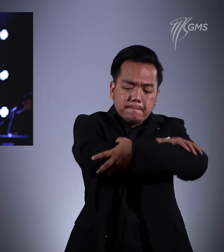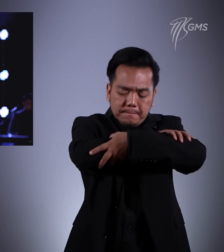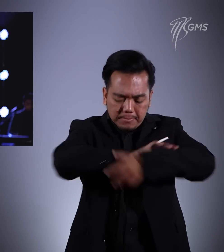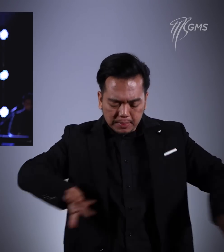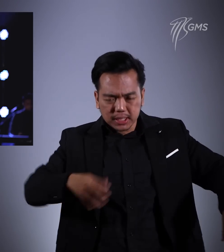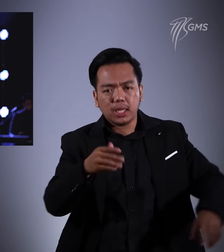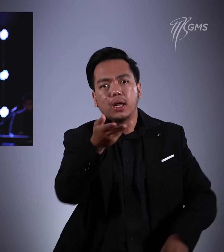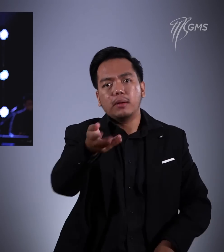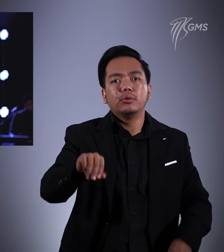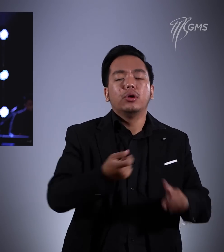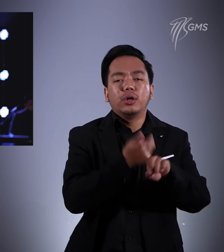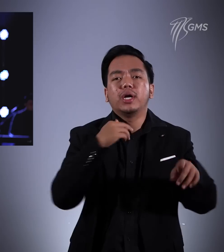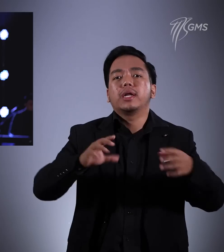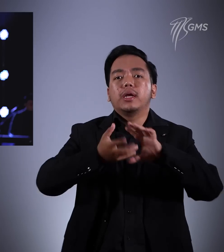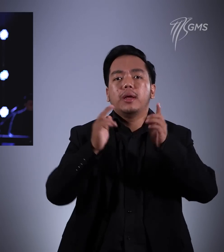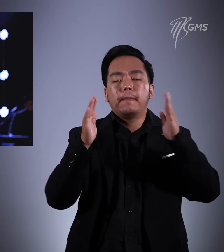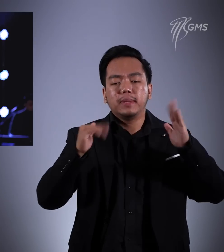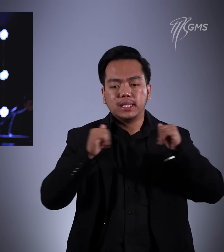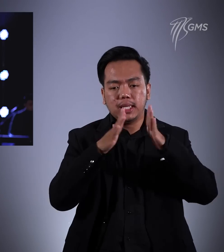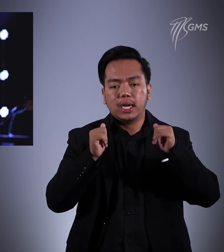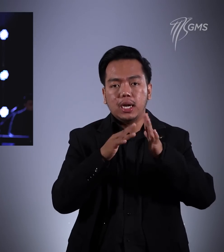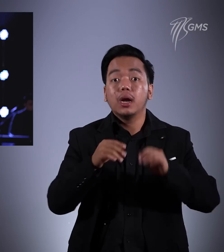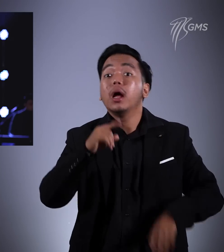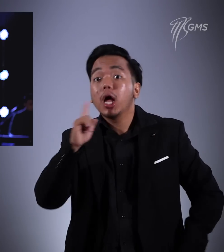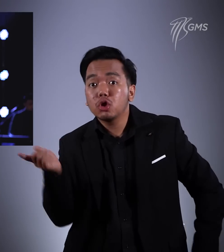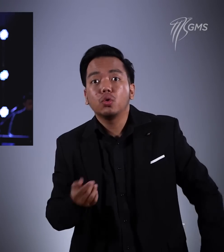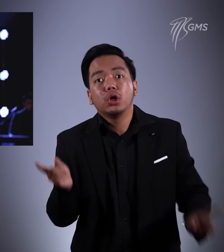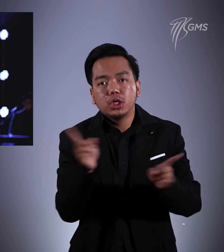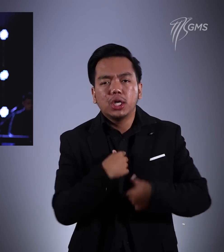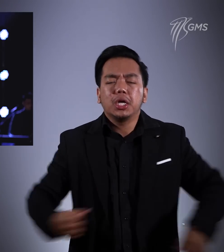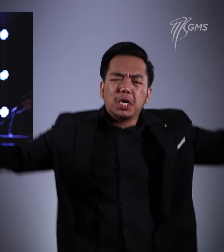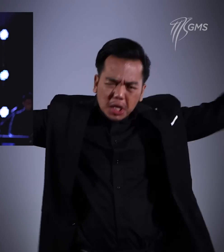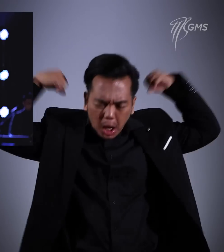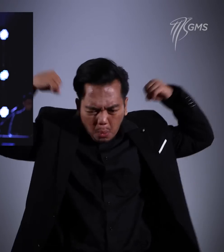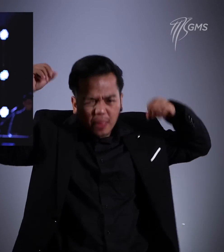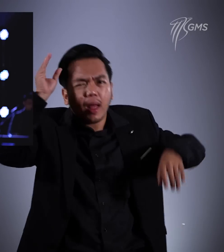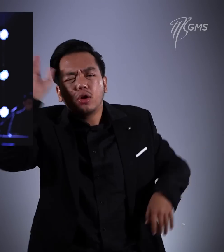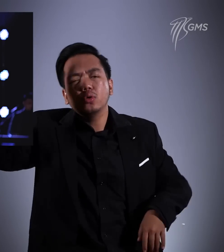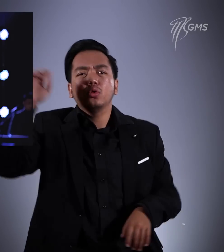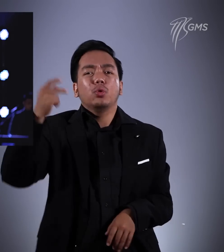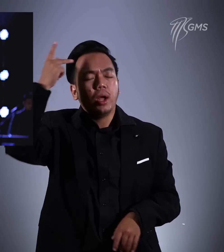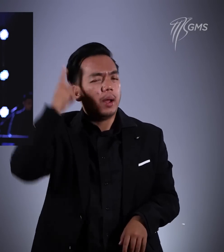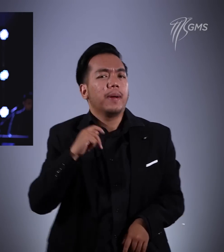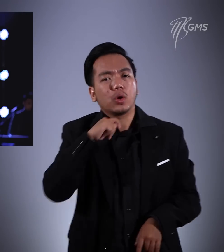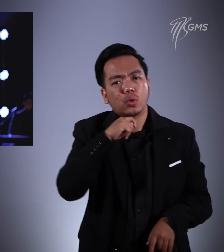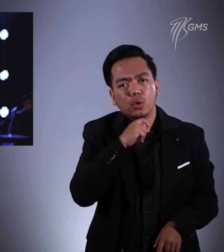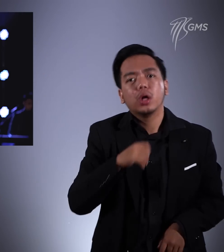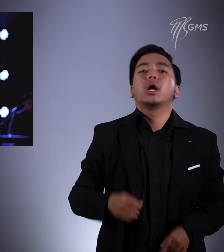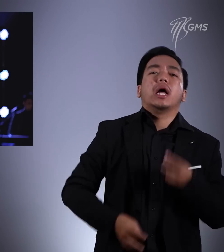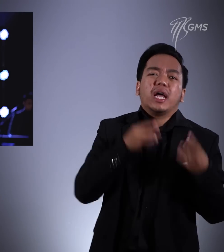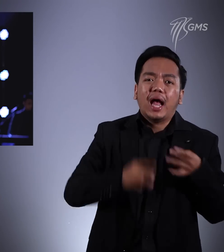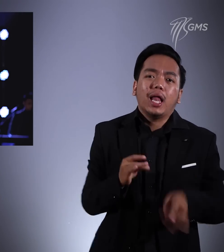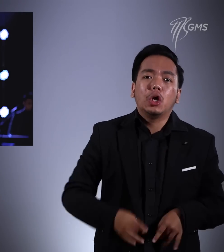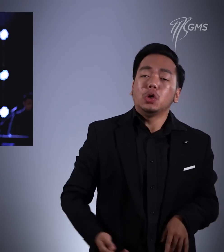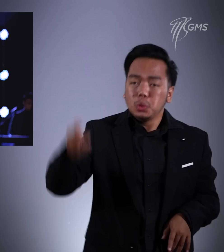Itu menjadi encouragement buat Habakuk. Menjadi kekuatan dalam batinnya. Kalau Tuhan dulu pernah mengeluarkan